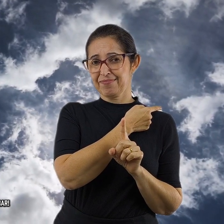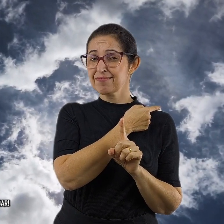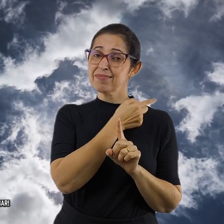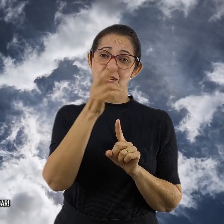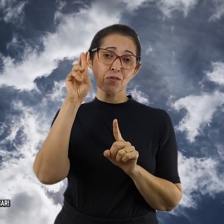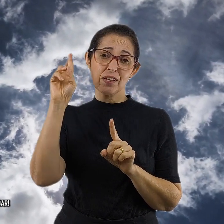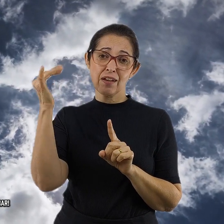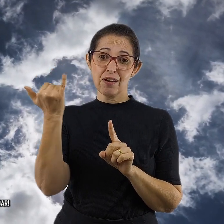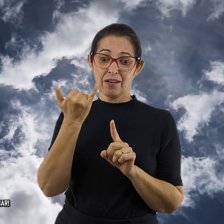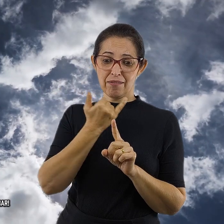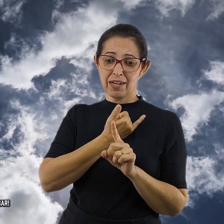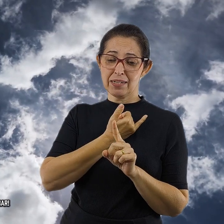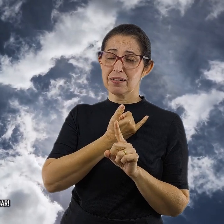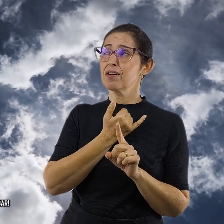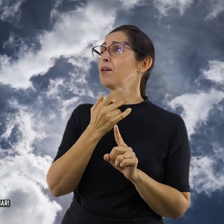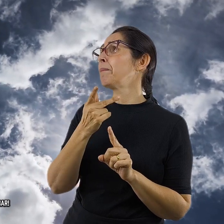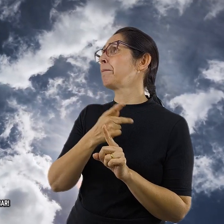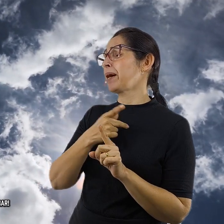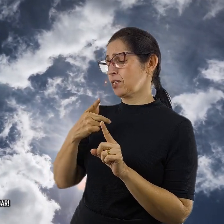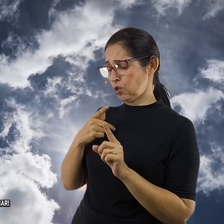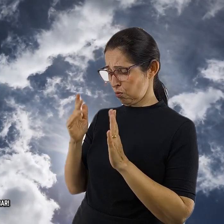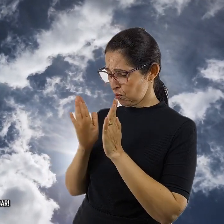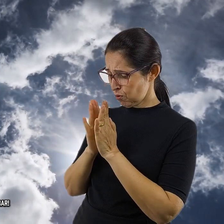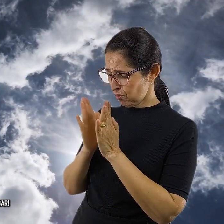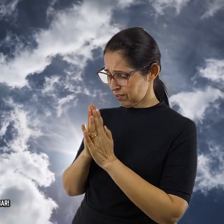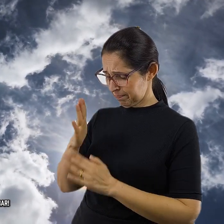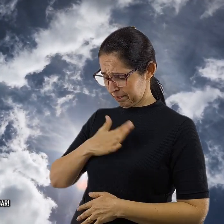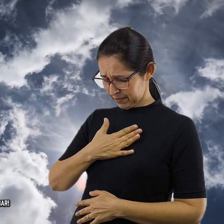Quero o Senhor falando comigo: pastor, ora por mim.